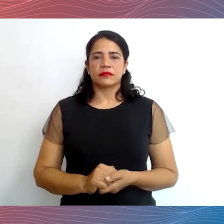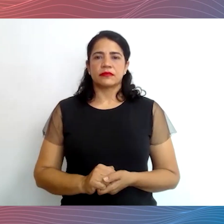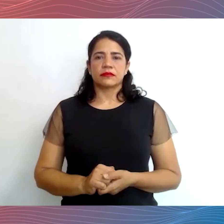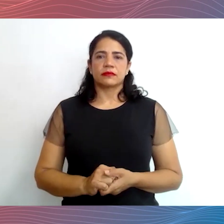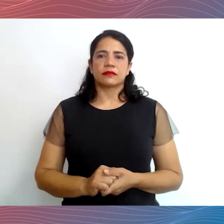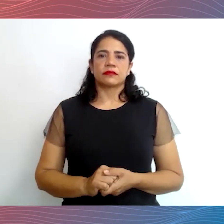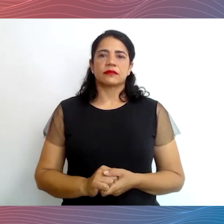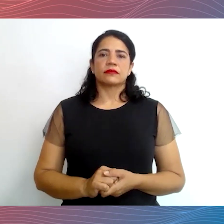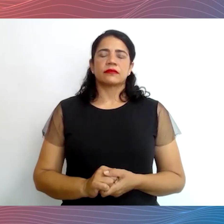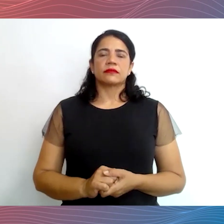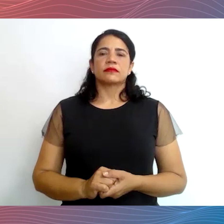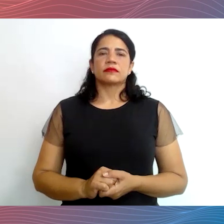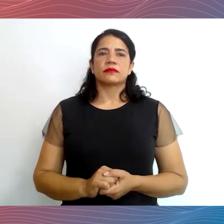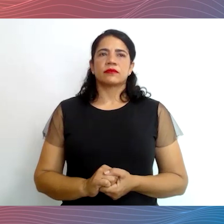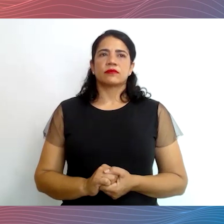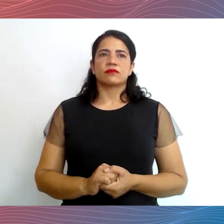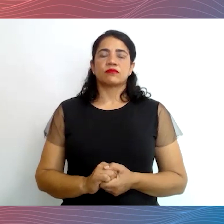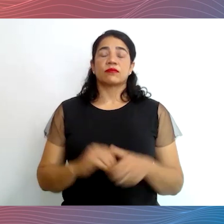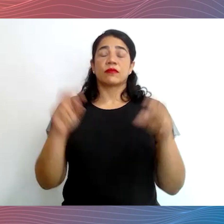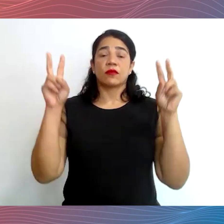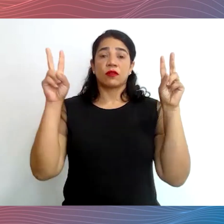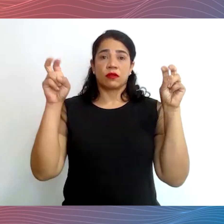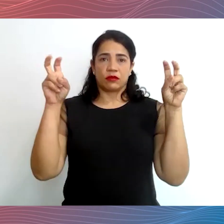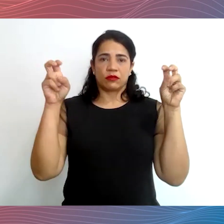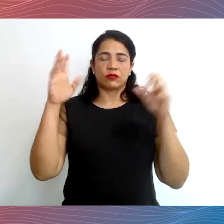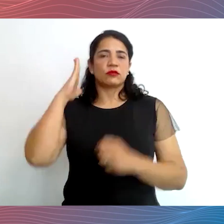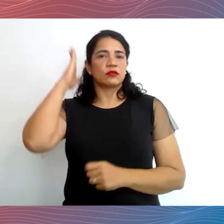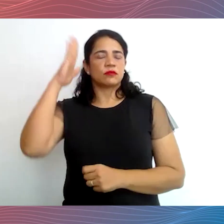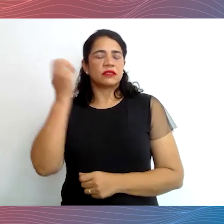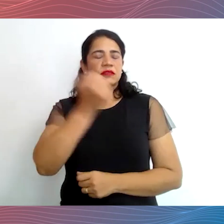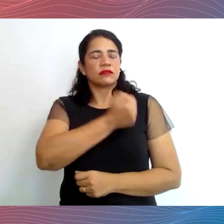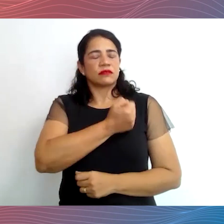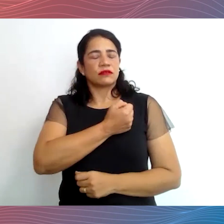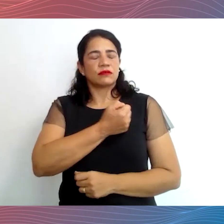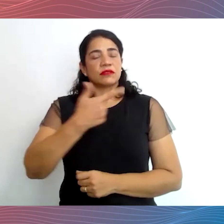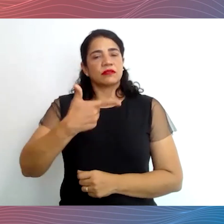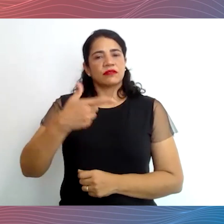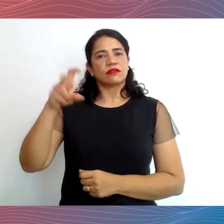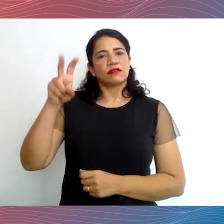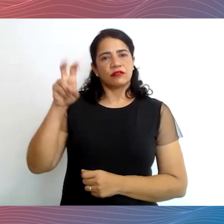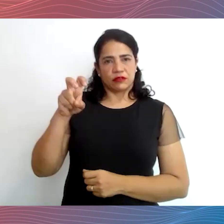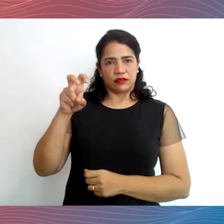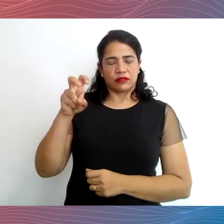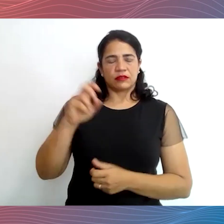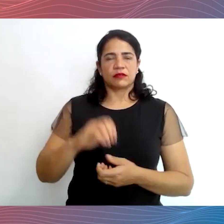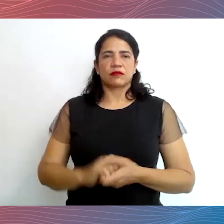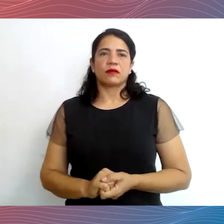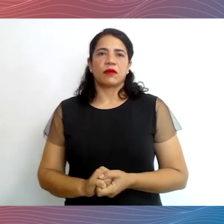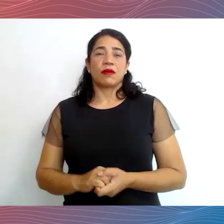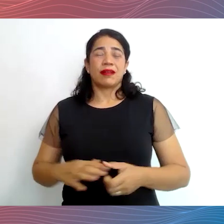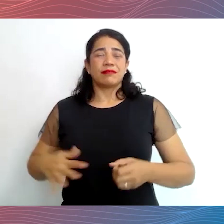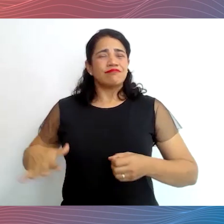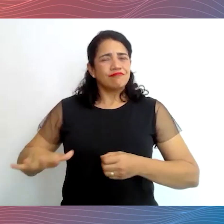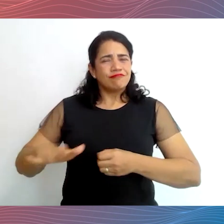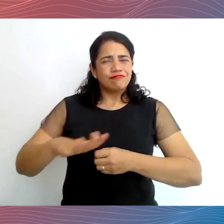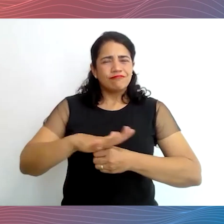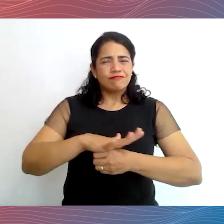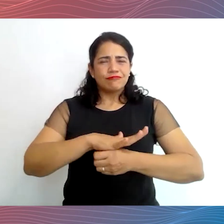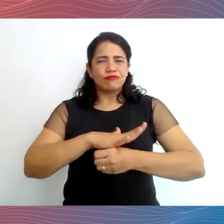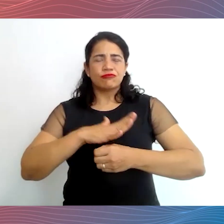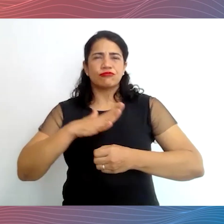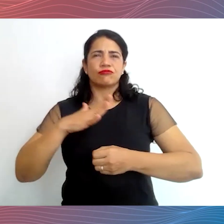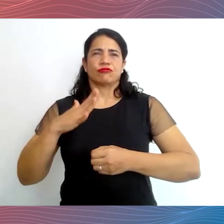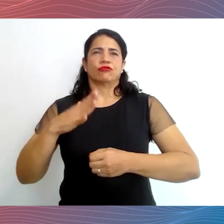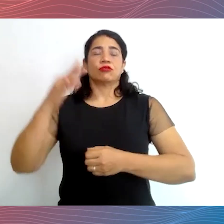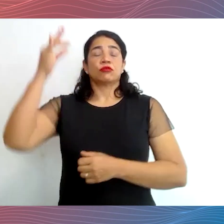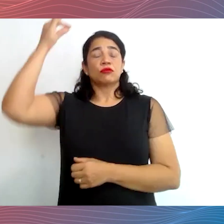E o título da mensagem 25 é Encher-se do Espírito, Viver Humano